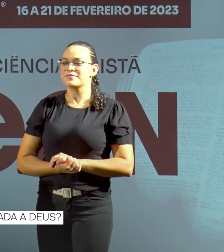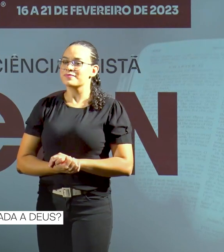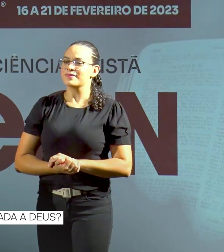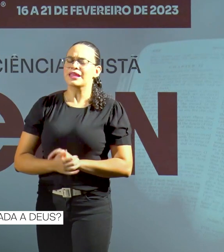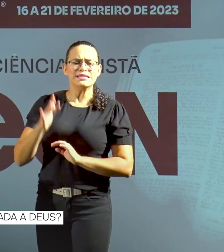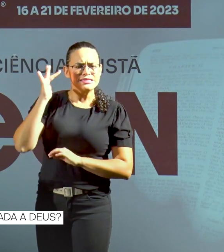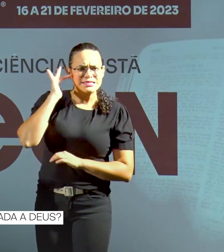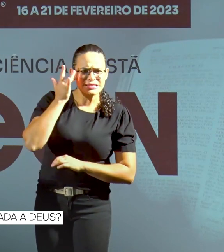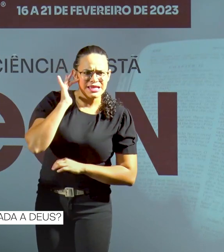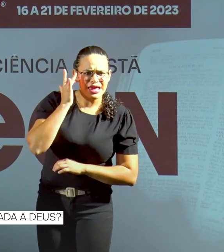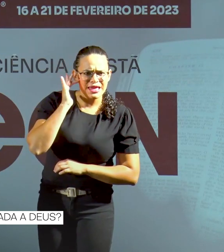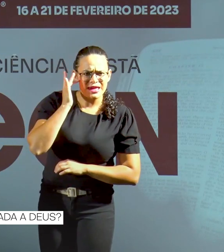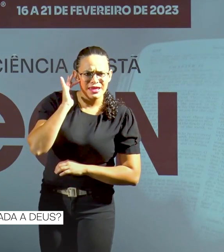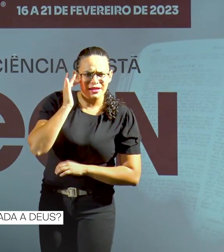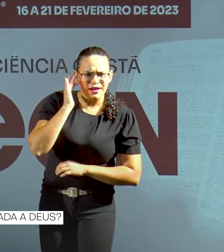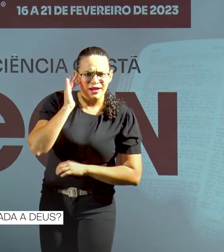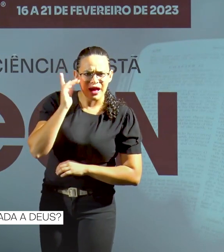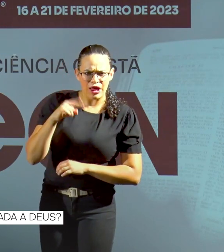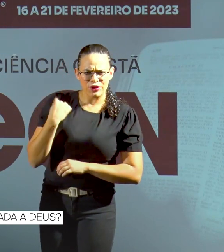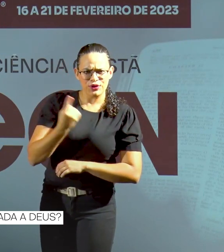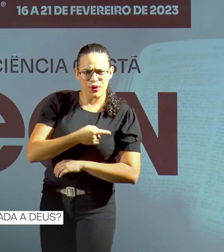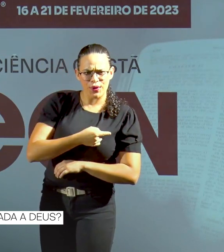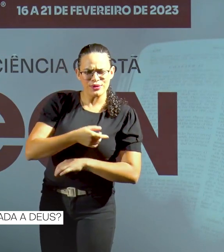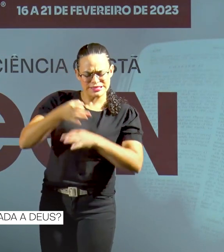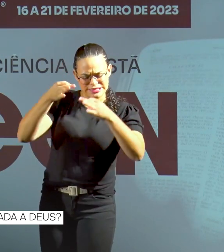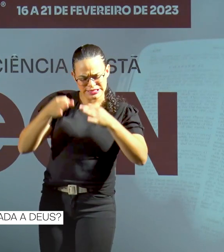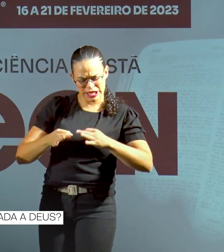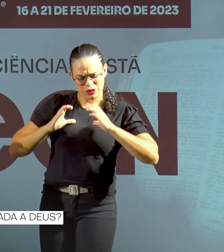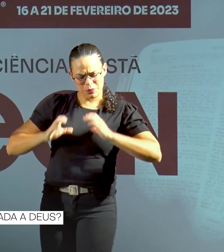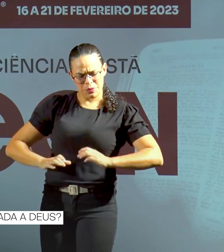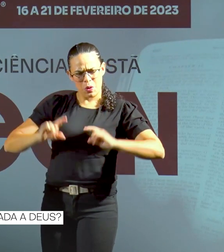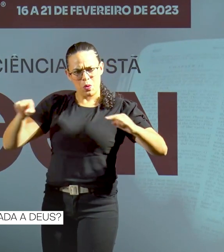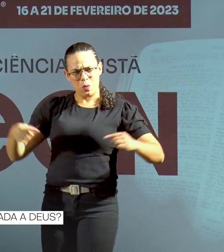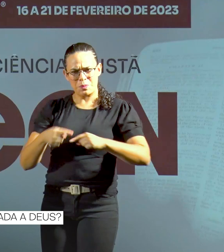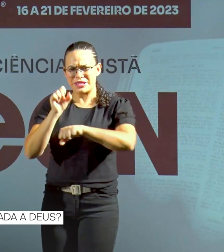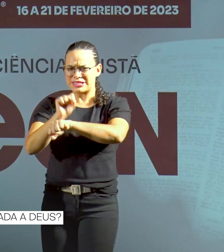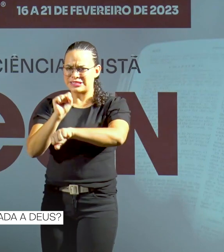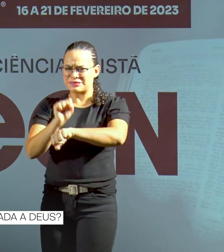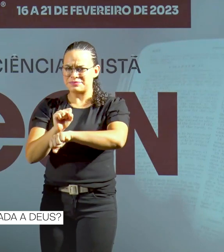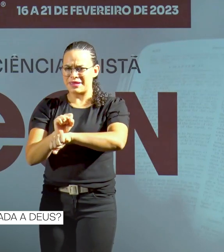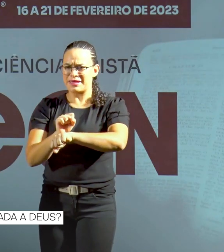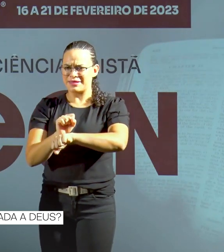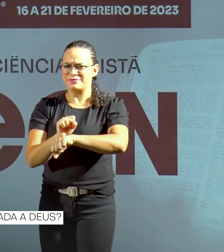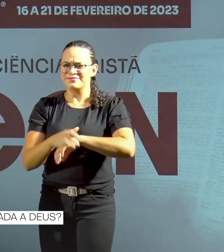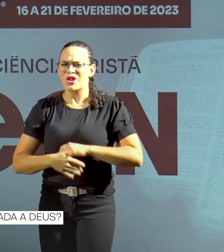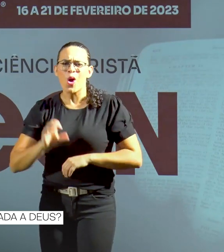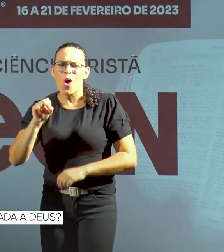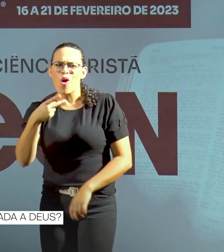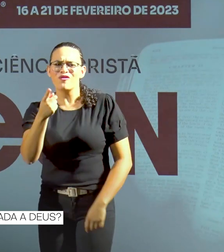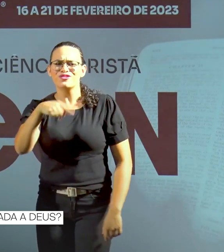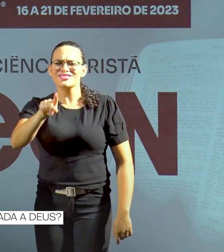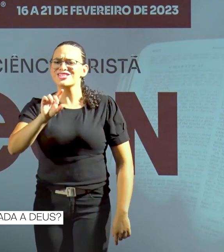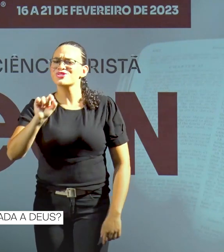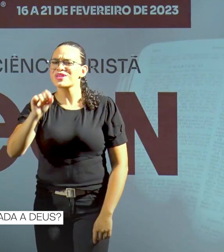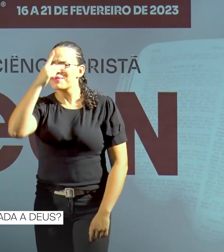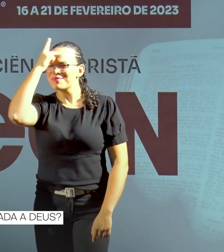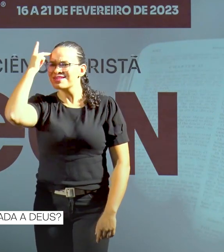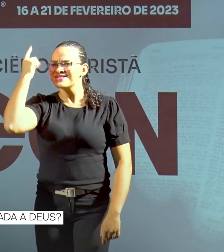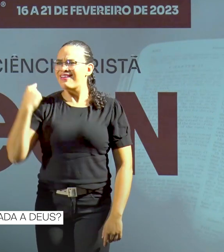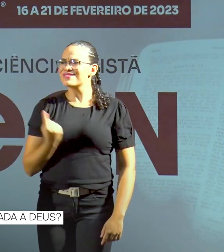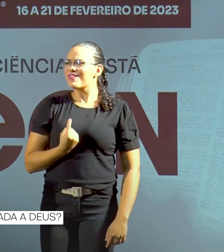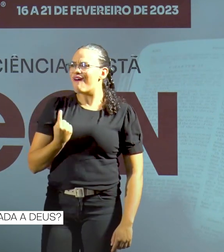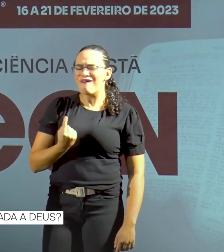Será mesmo que a gente está escolhendo esperar ou a gente só tá encalhado vocês usa essa expressão aqui